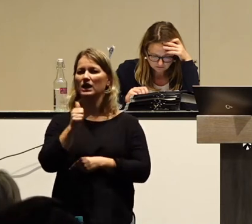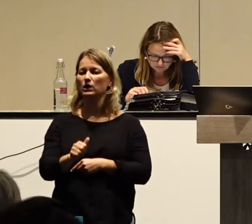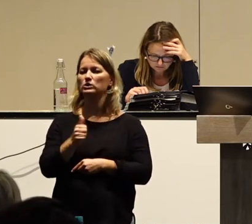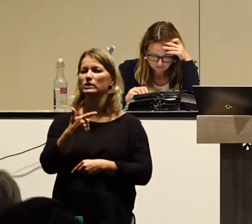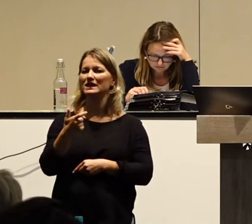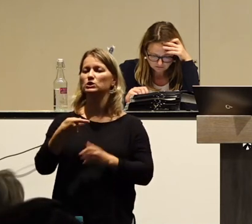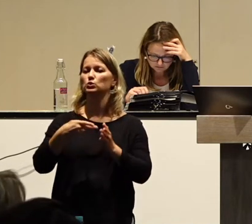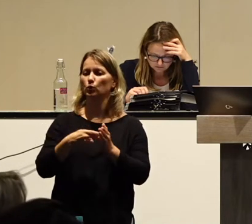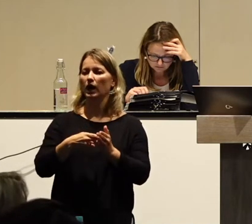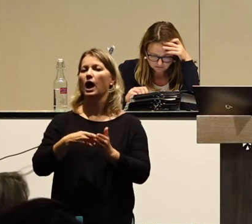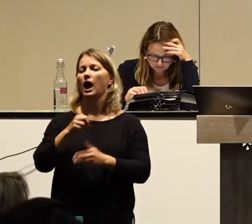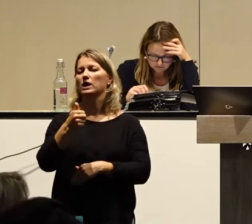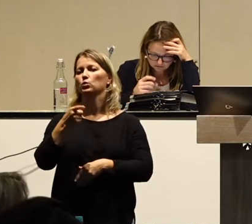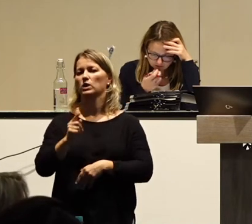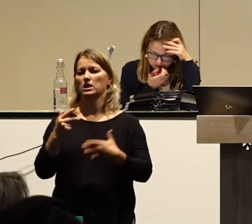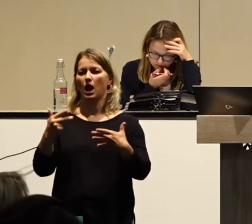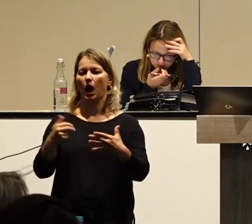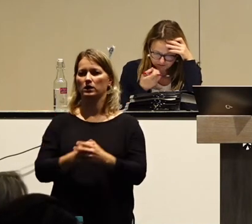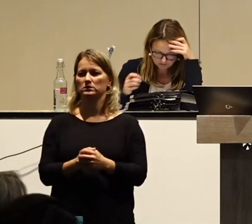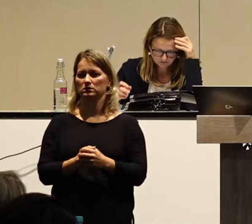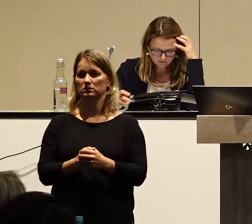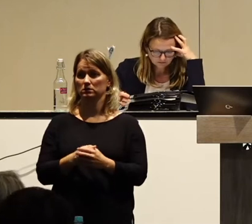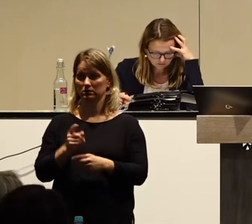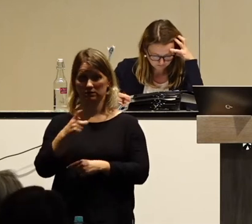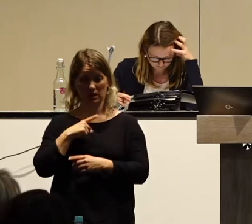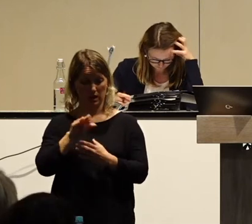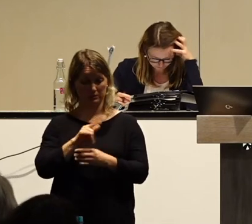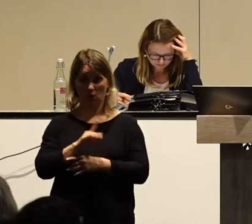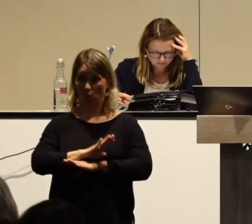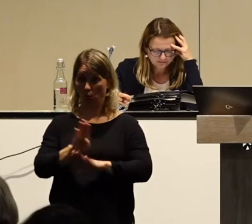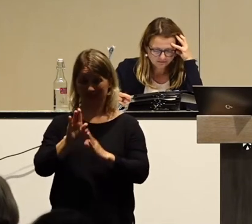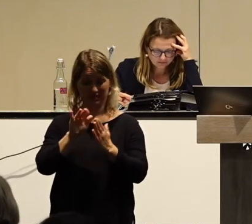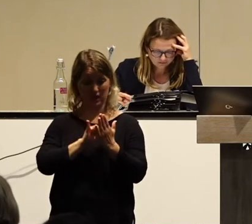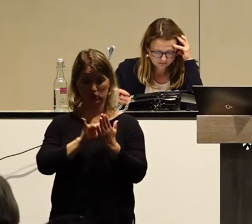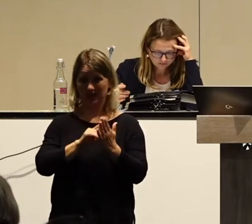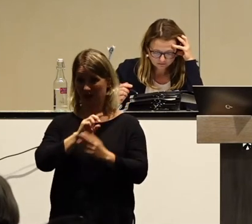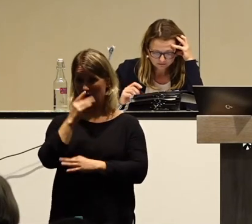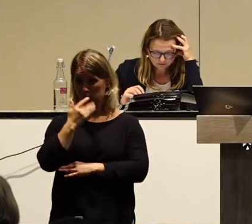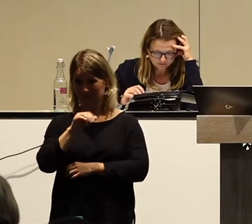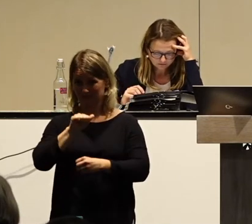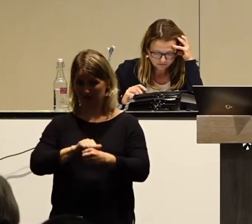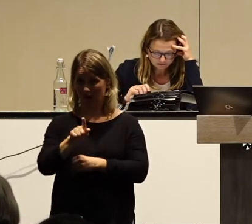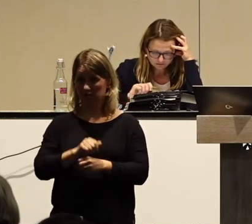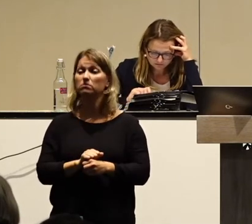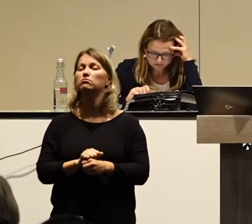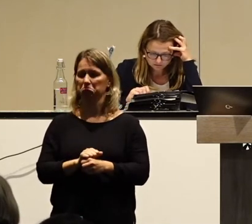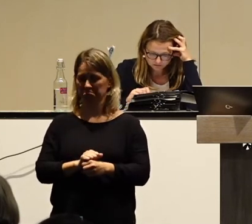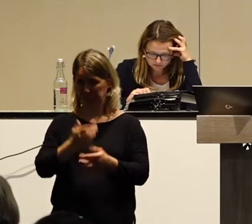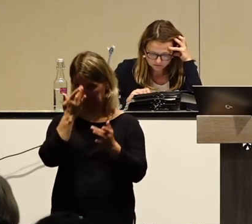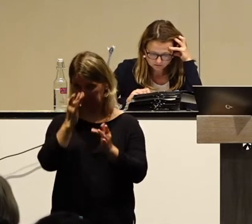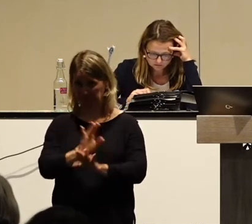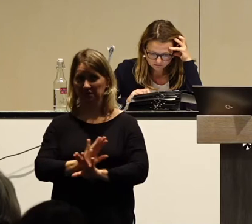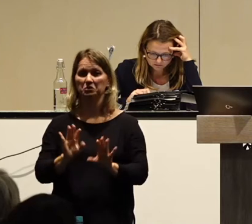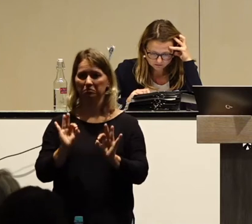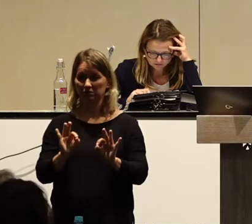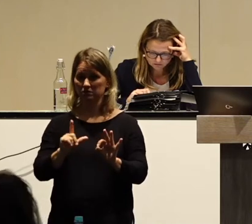2162,16 geteilt durch 108. Und wenn Sie das jetzt gleich ausrechnen können, ohne Ihren Taschenrechner zu nehmen, dann haben Sie meine volle Anerkennung. Ich